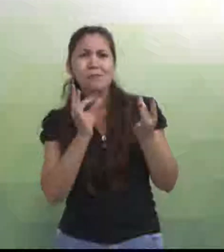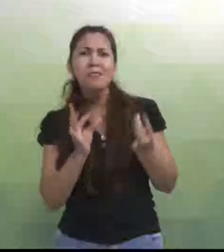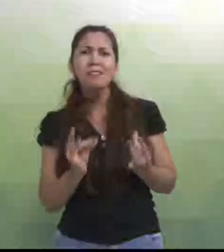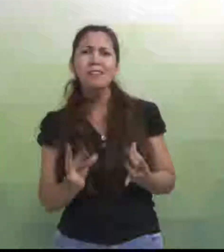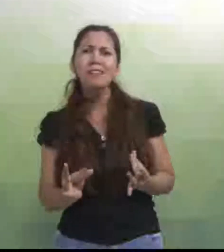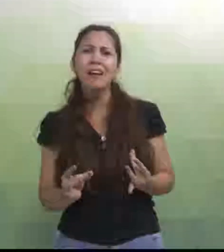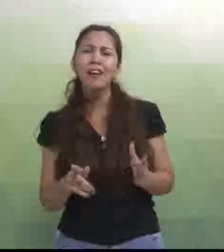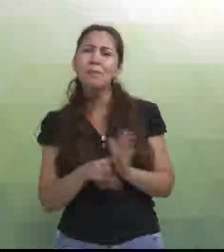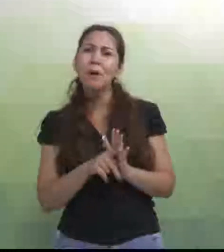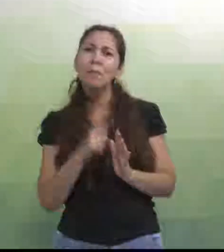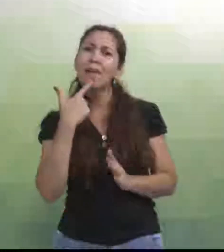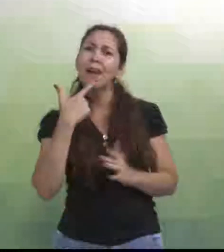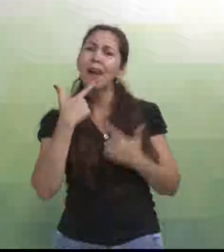linguístico da língua de sinais.